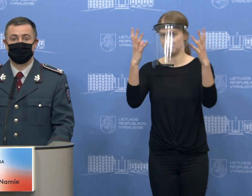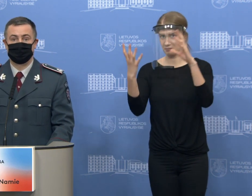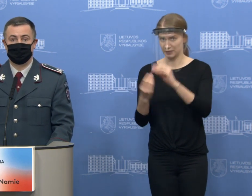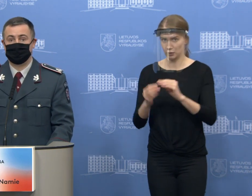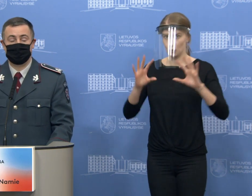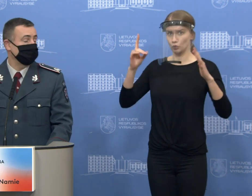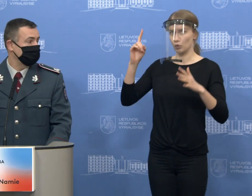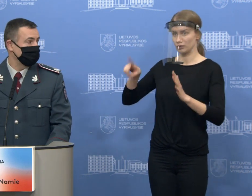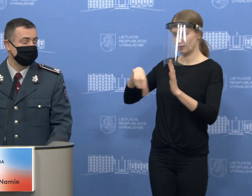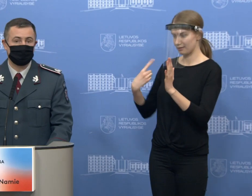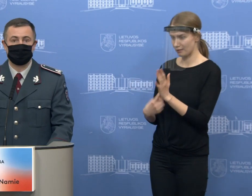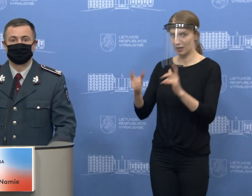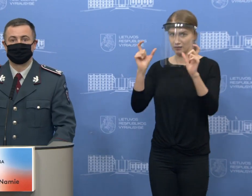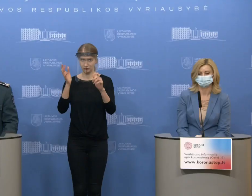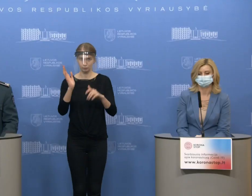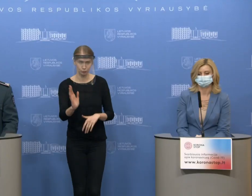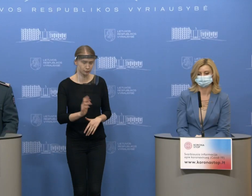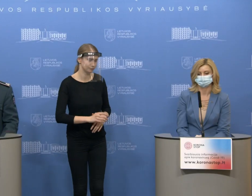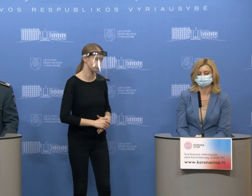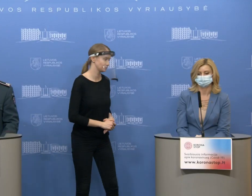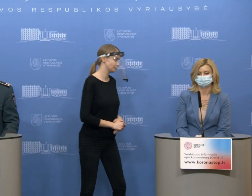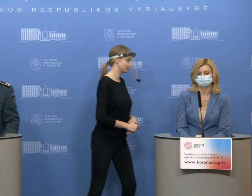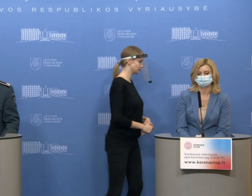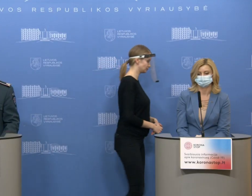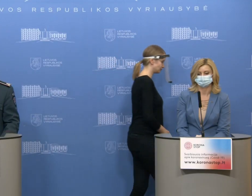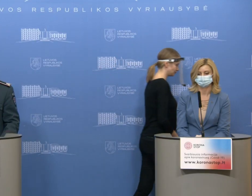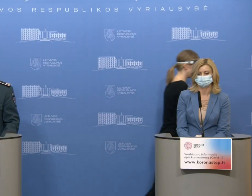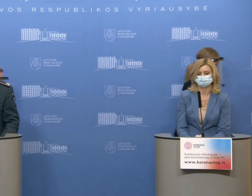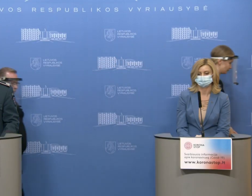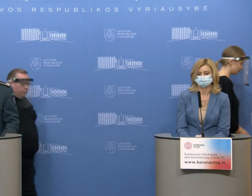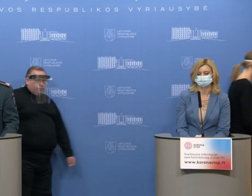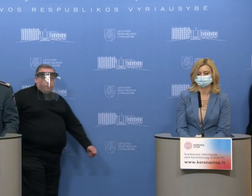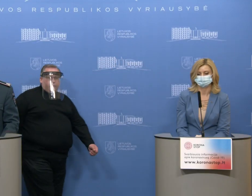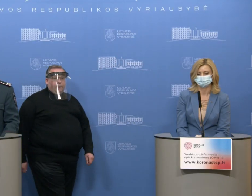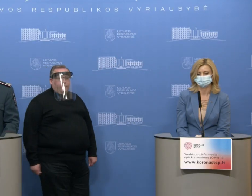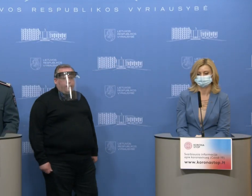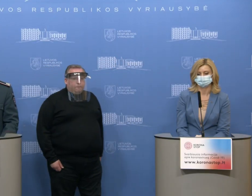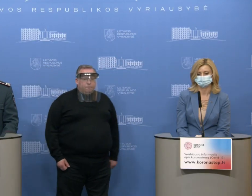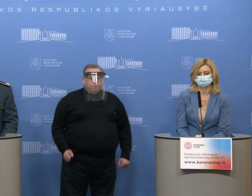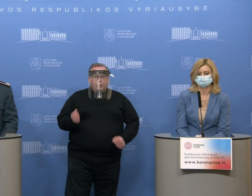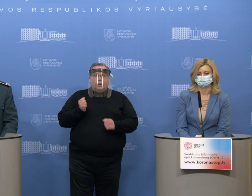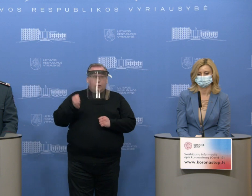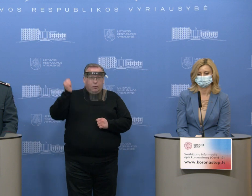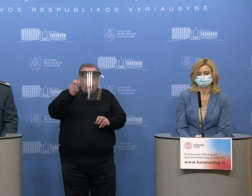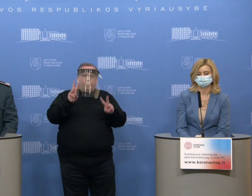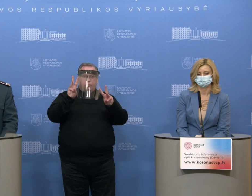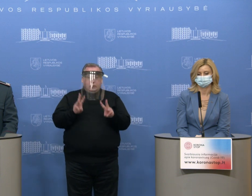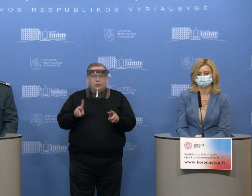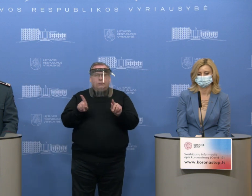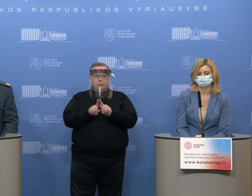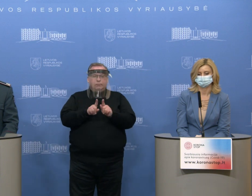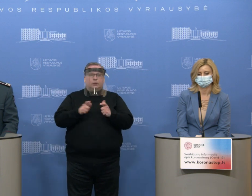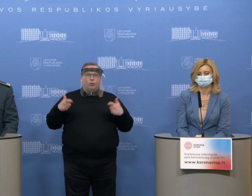ir jeigu yra klausimumės, pasirengia atsakyti turbūt. Dėkui, ministriui ir generaliniam komisarui. Dabar matau nemažai klausimų, tai